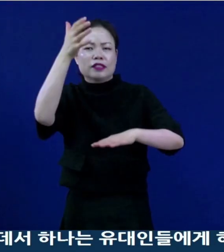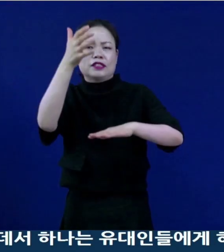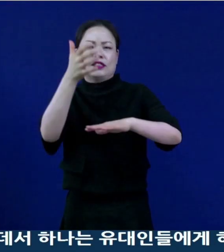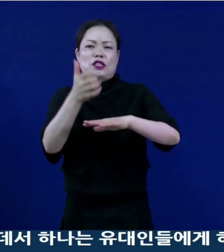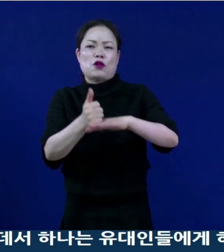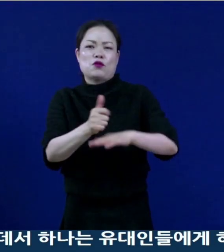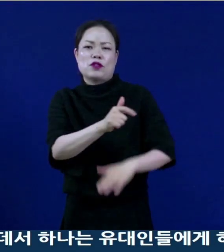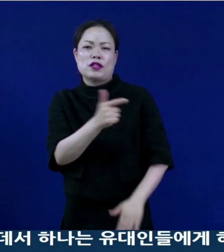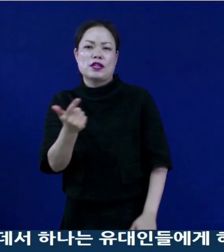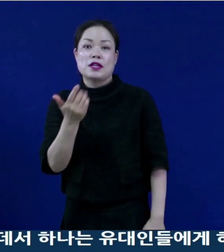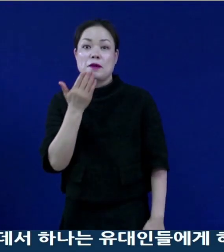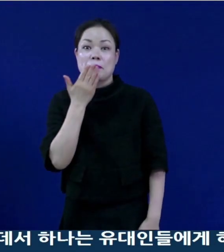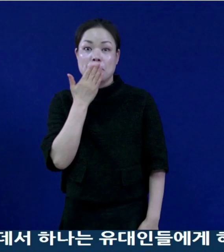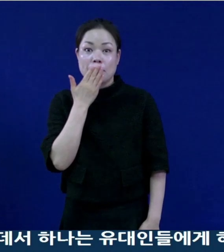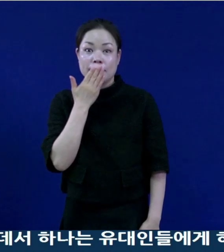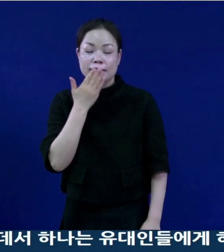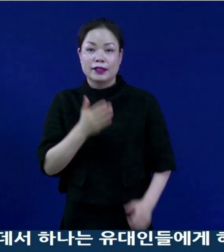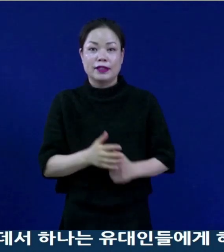만찬이죠.